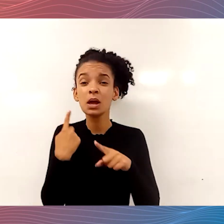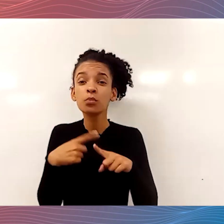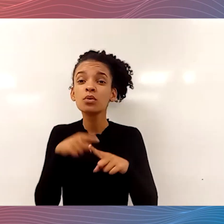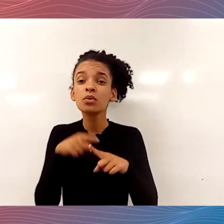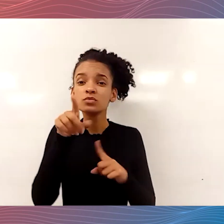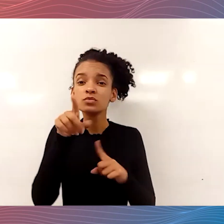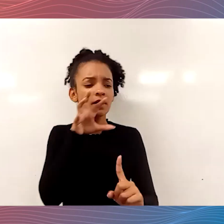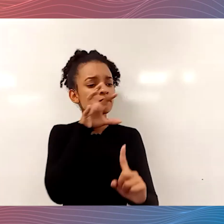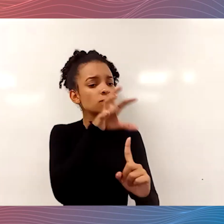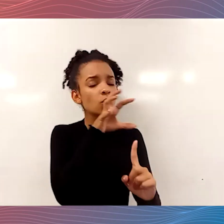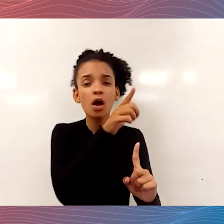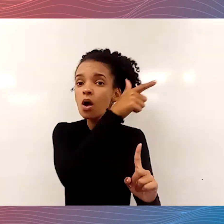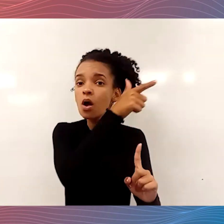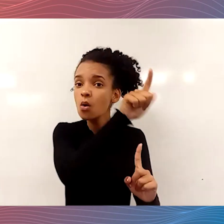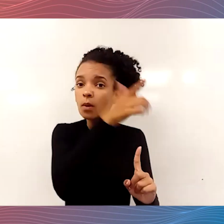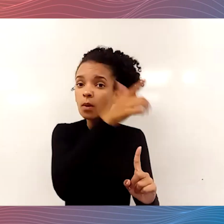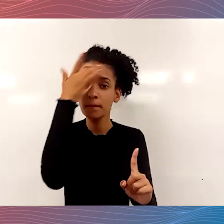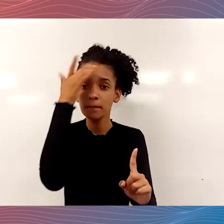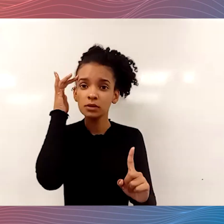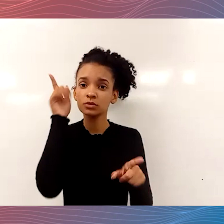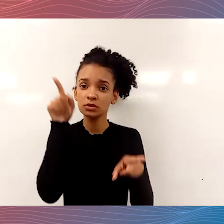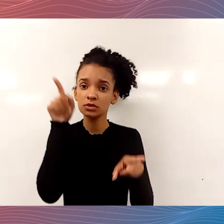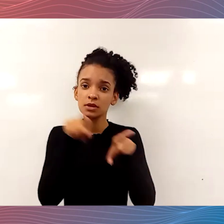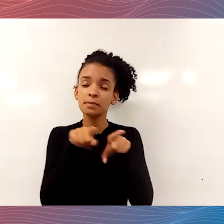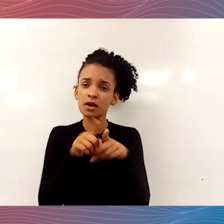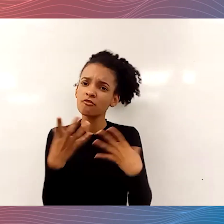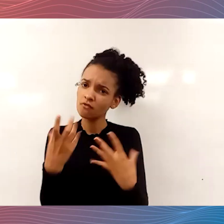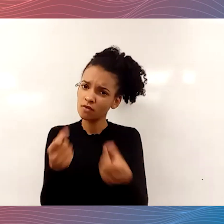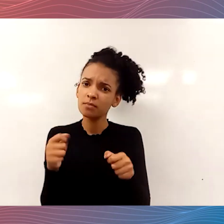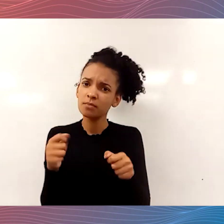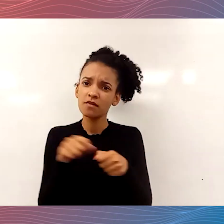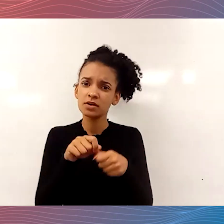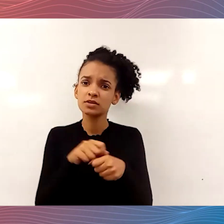Irmãos, vamos fazer com que toda a igreja entre nessa dimensão.